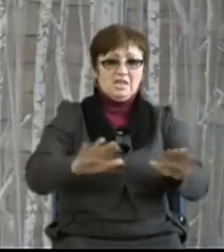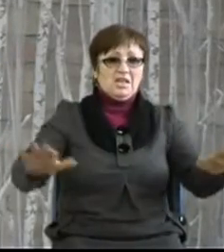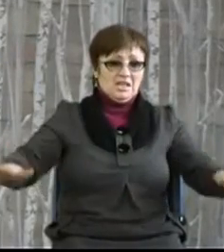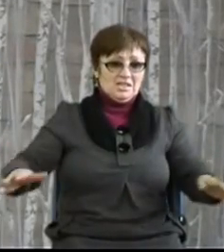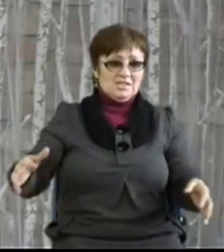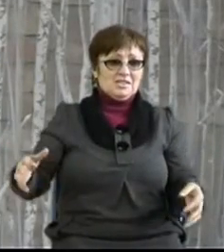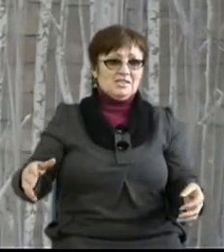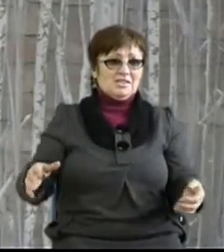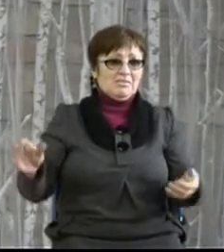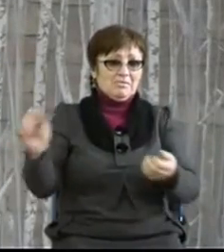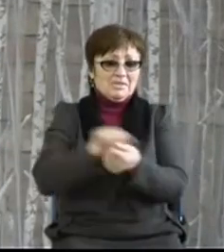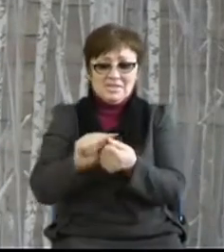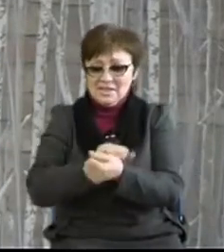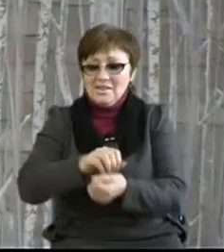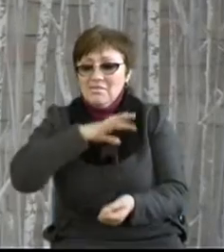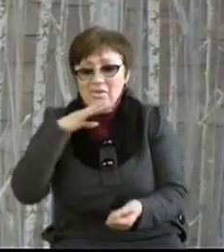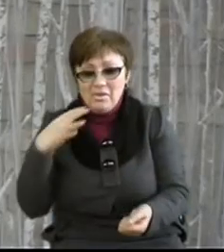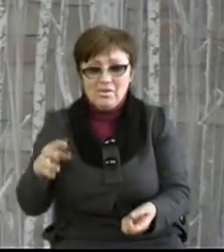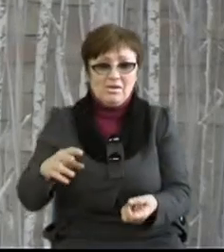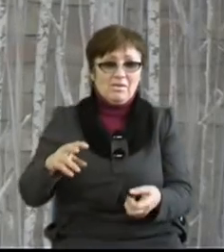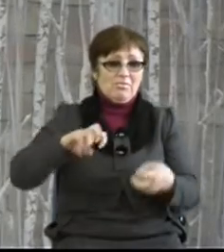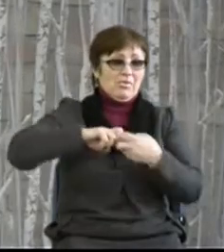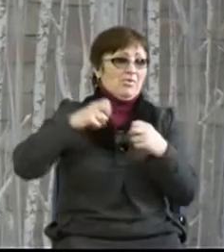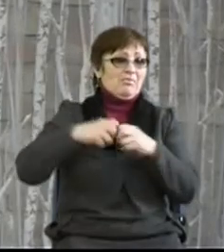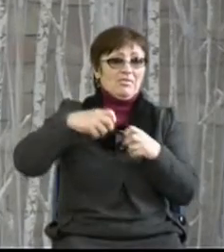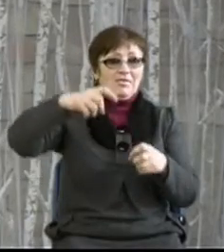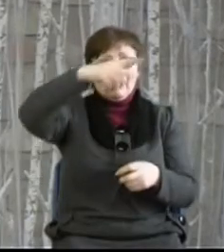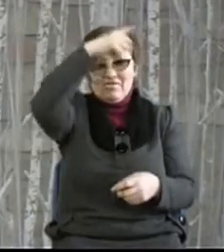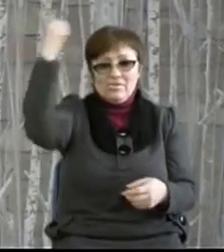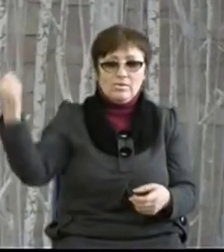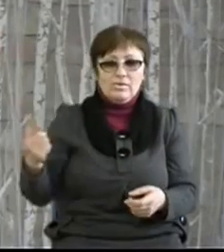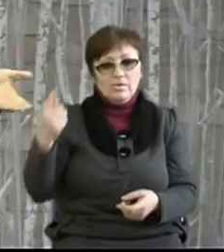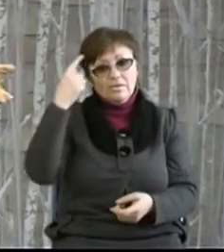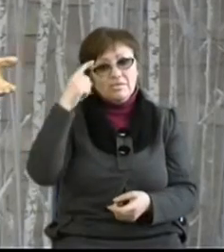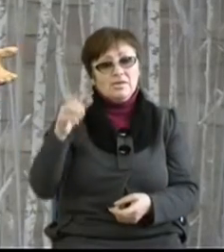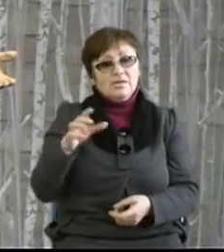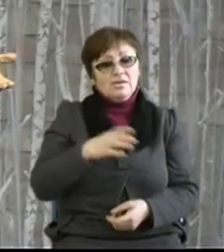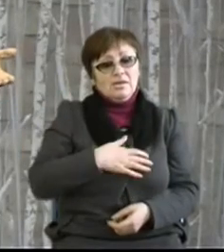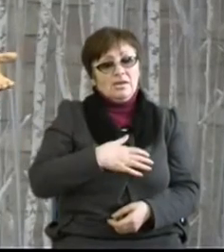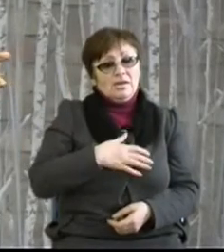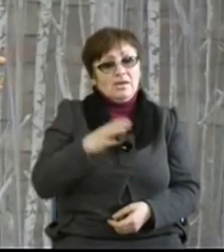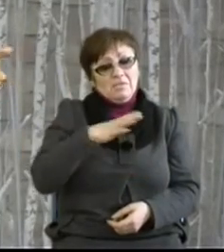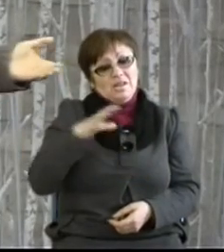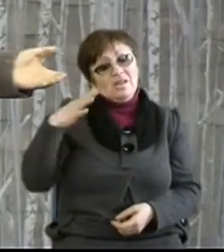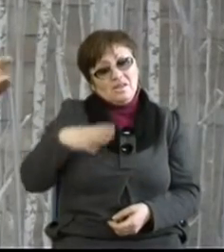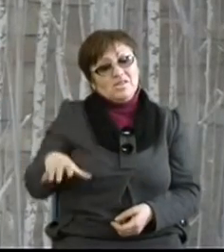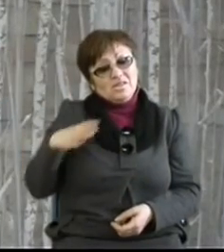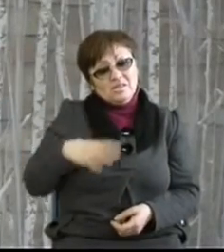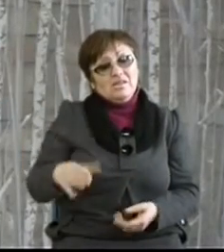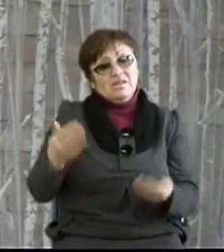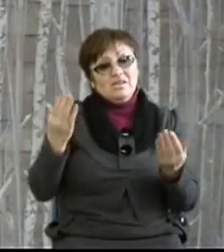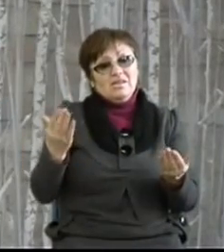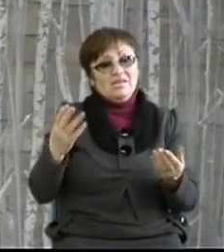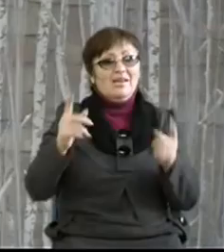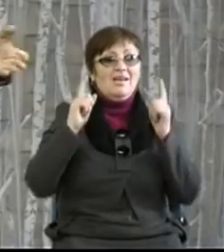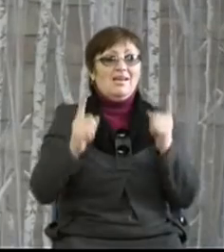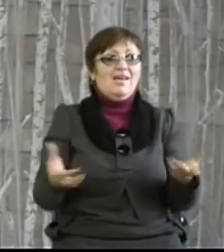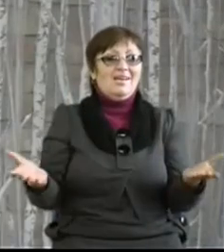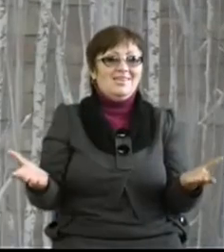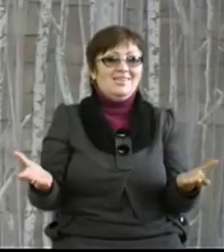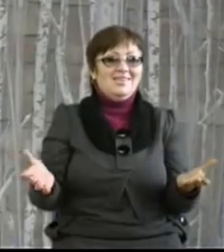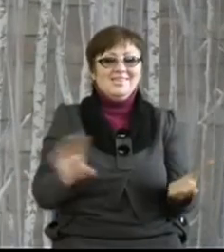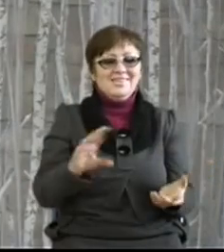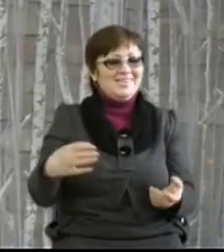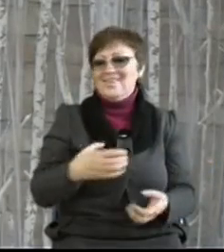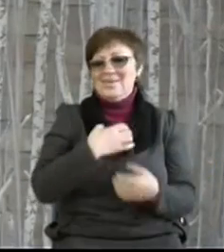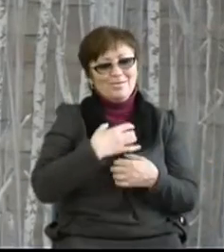так далее. Нескончаемые бытовые проблемы. И думаешь, вот было ожидание, а вот оказалась реальность. Но я не пугаю